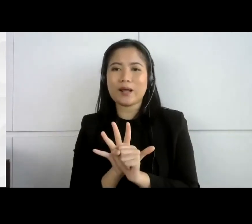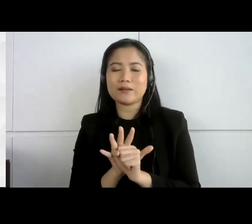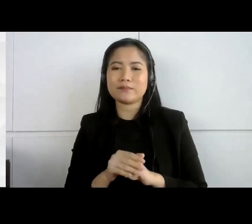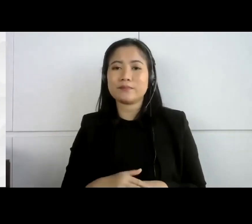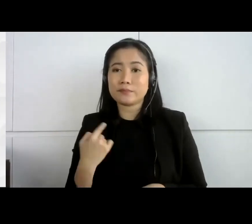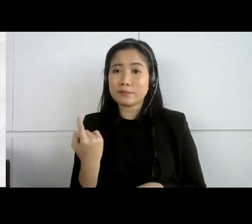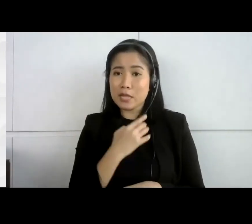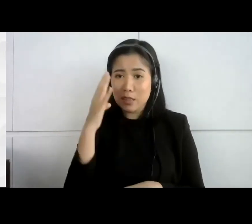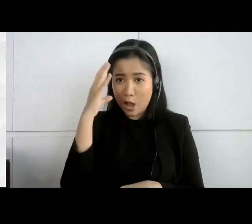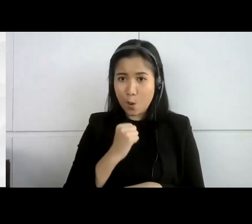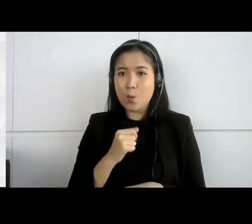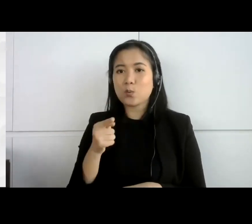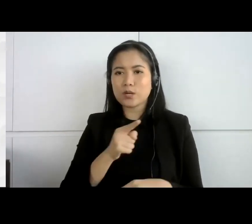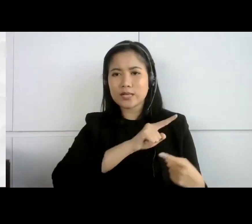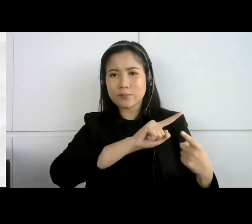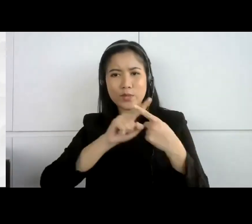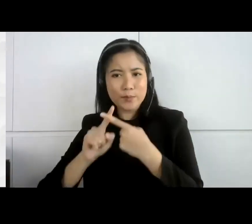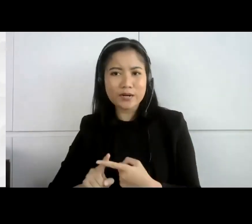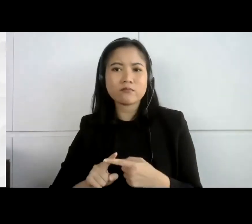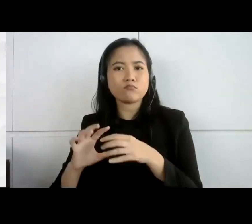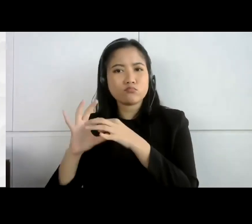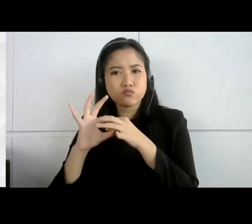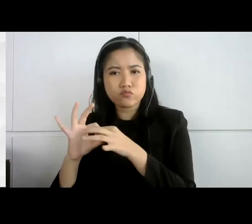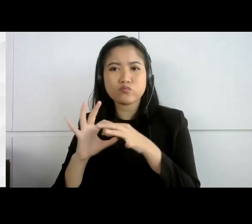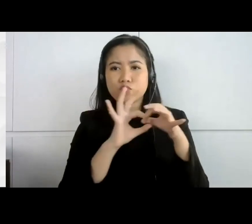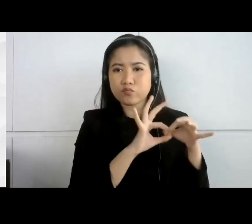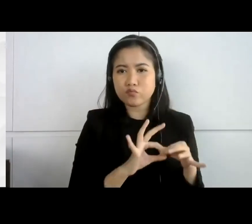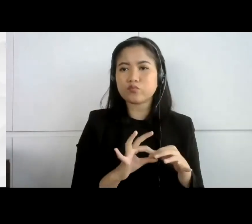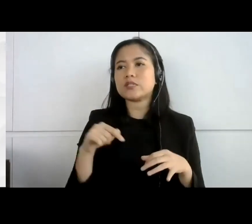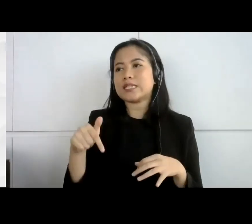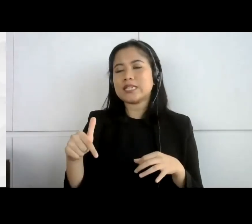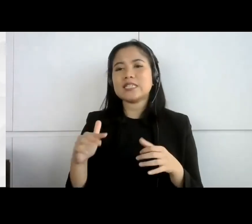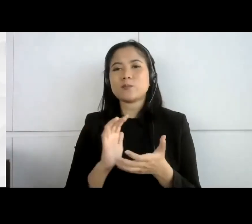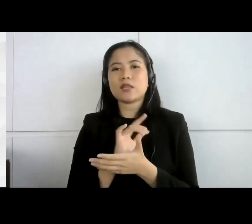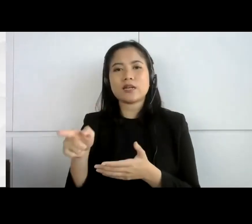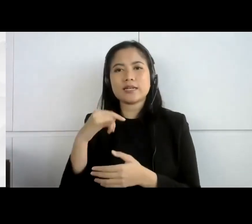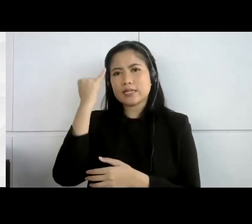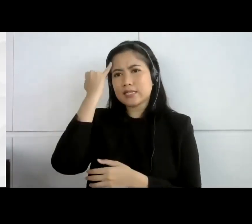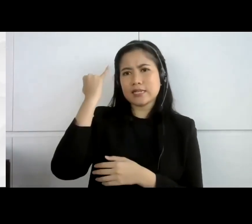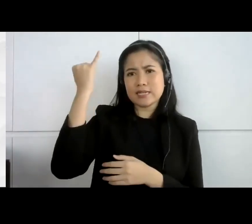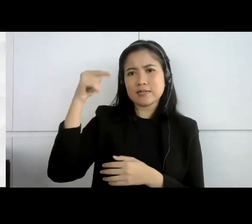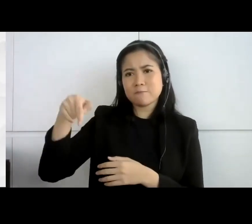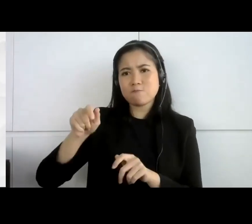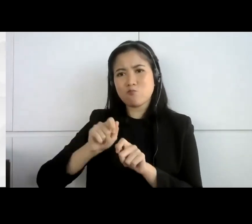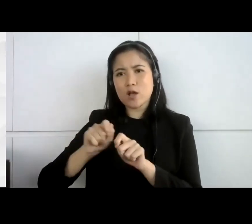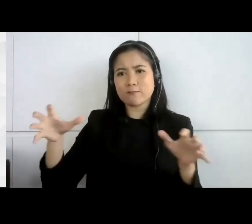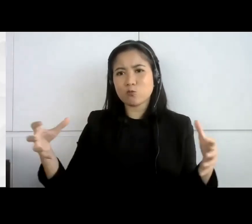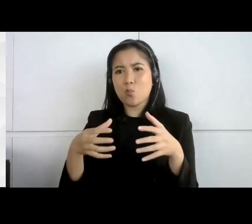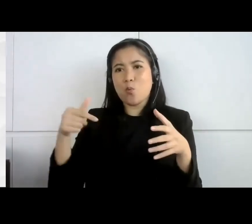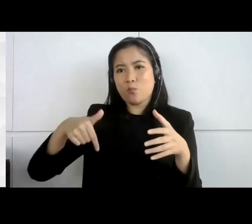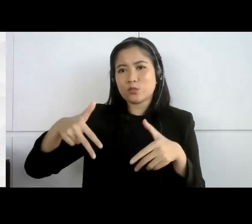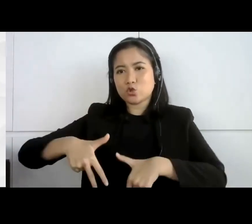Kami tahu banyak kawan-kawan mitra seperti yang pada kesempatan ini menginisiasi pertemuan ini, kawan